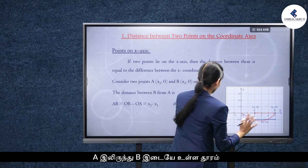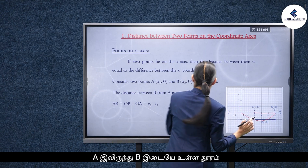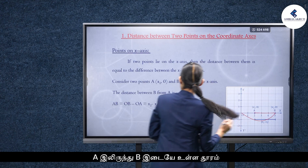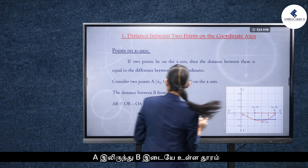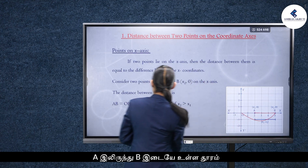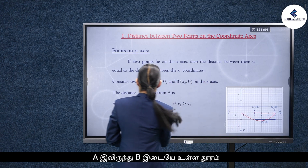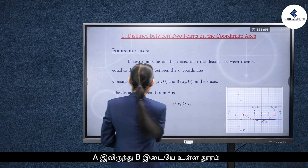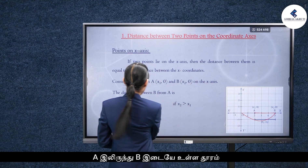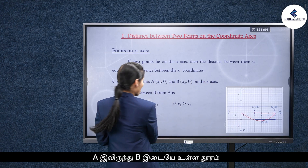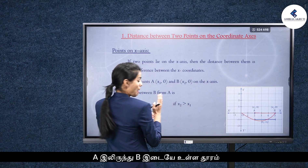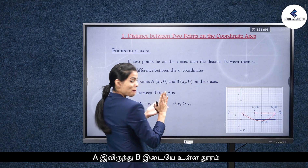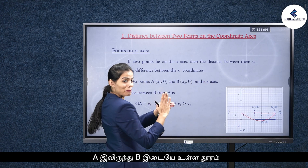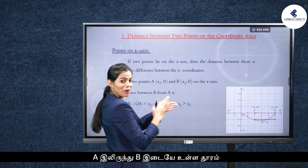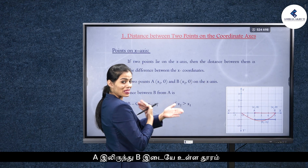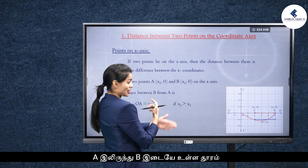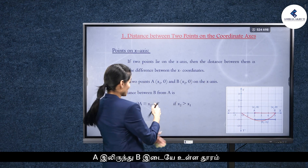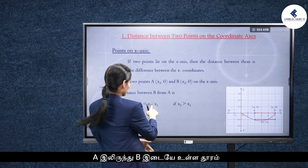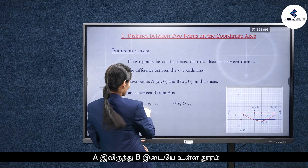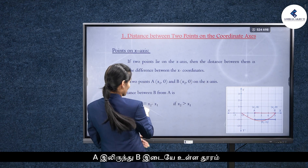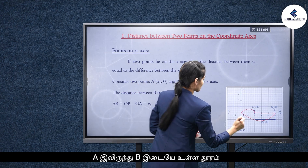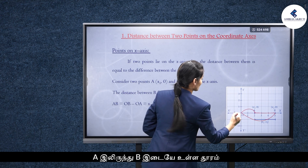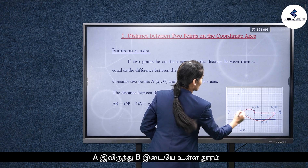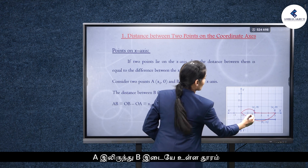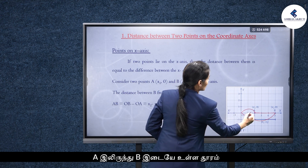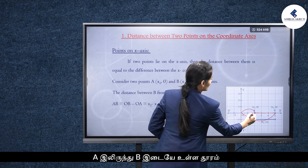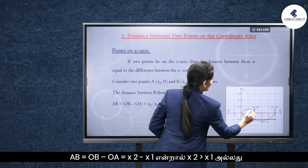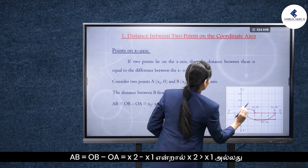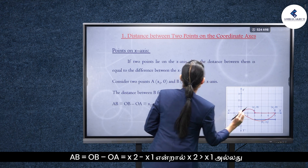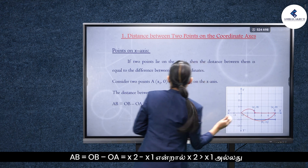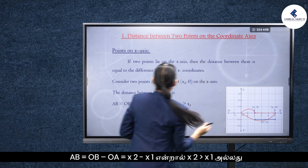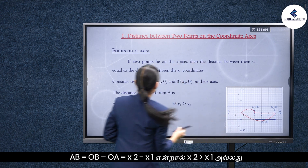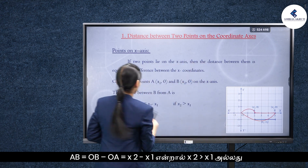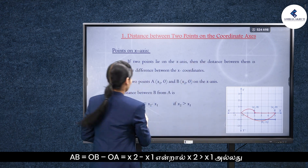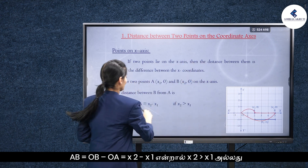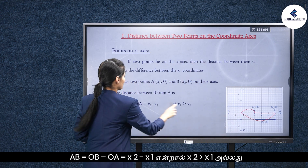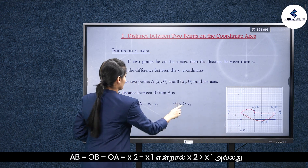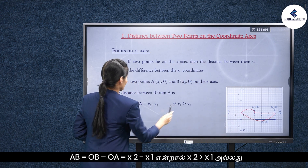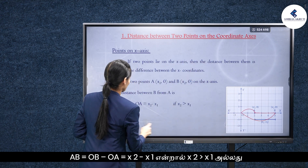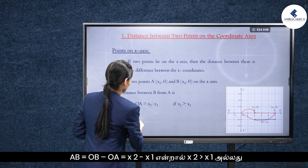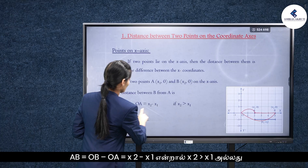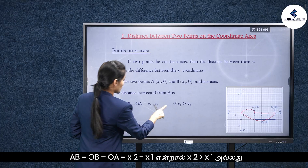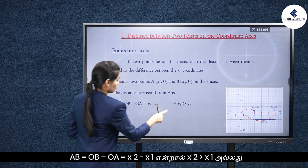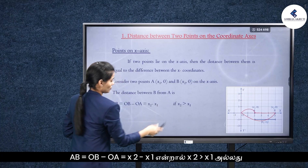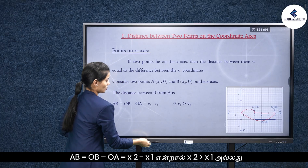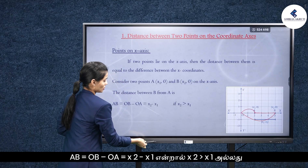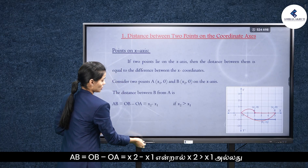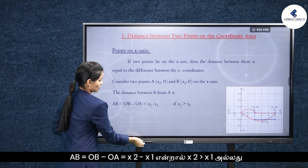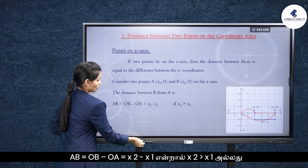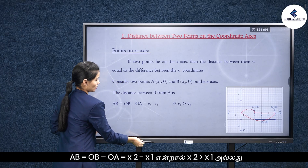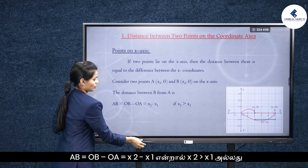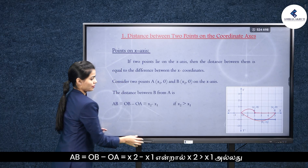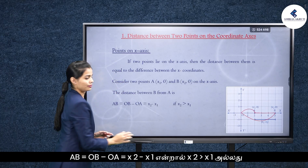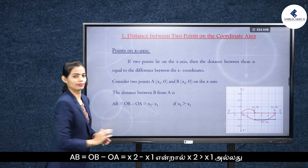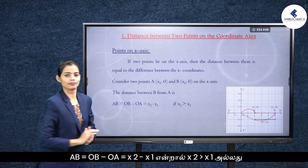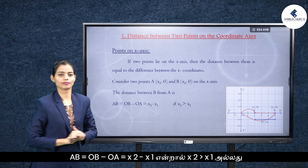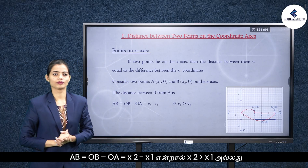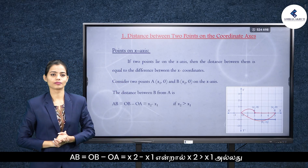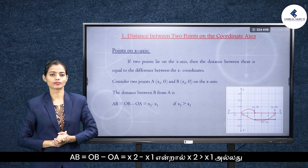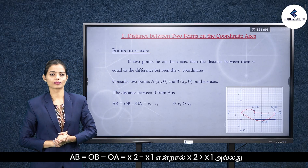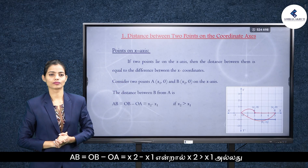ஏயில் இருந்து பி இடையே உள்ள தூரம் ஏபி ஈடு ஓபி கழித்தல் ஓஏ ஈடு